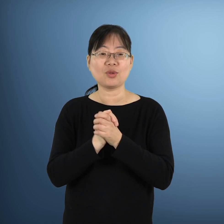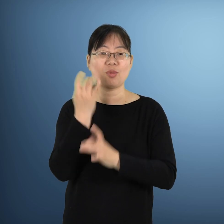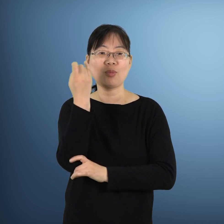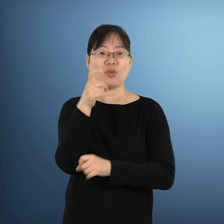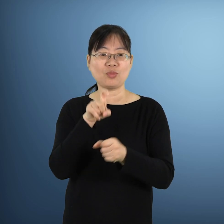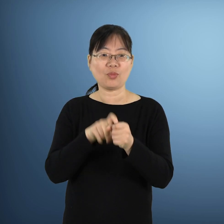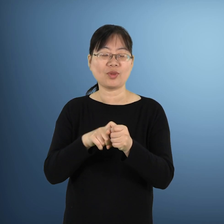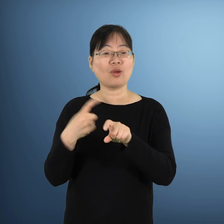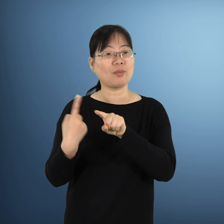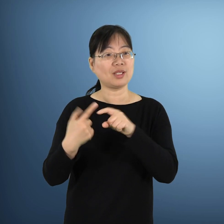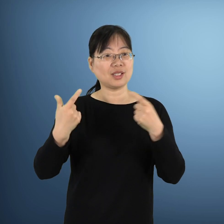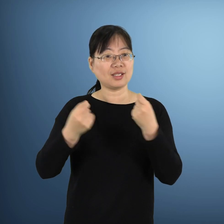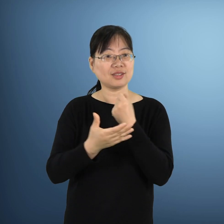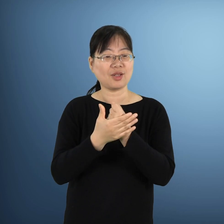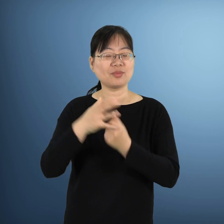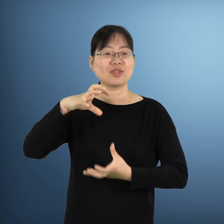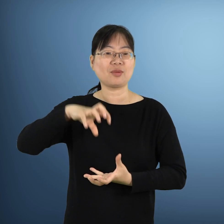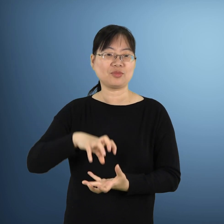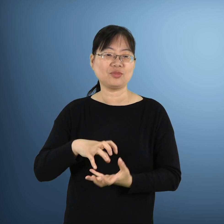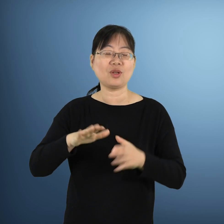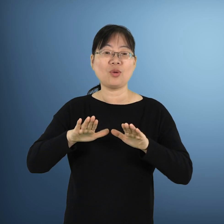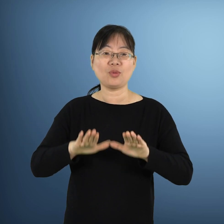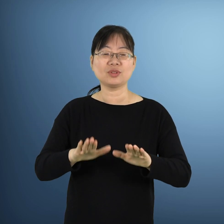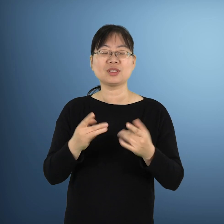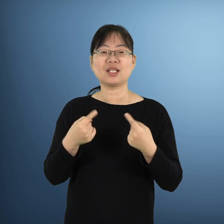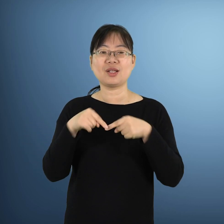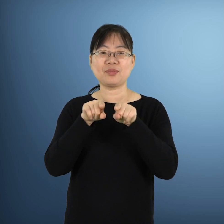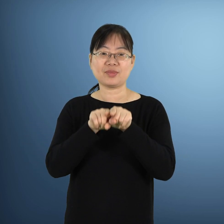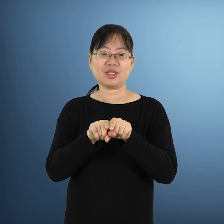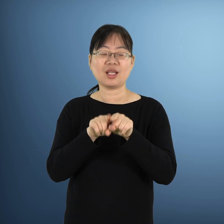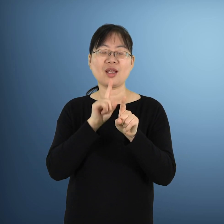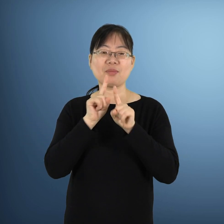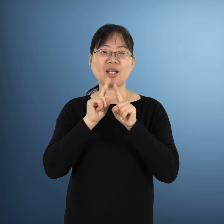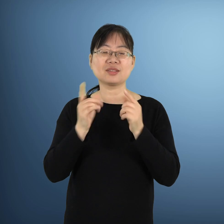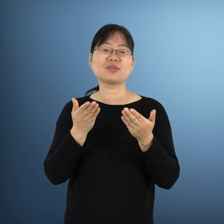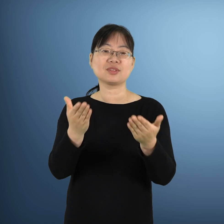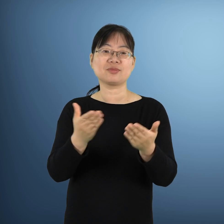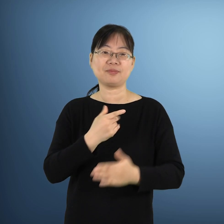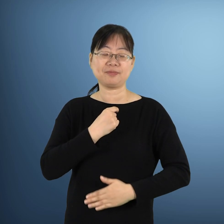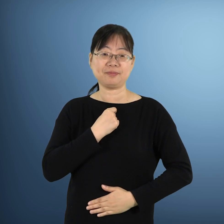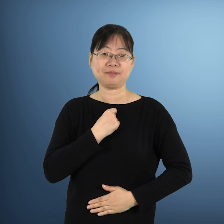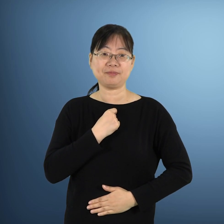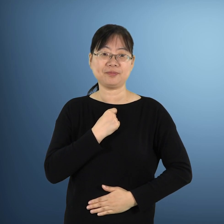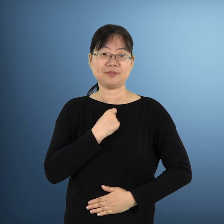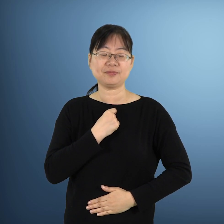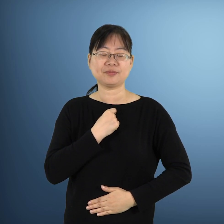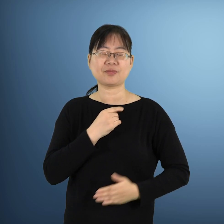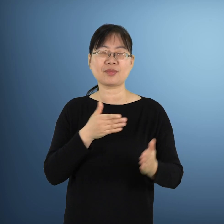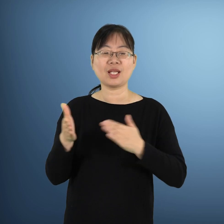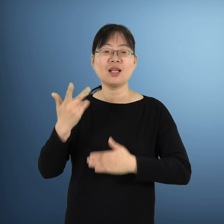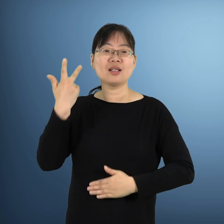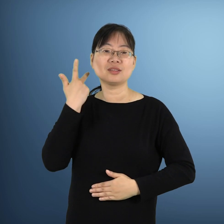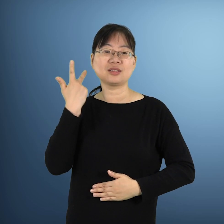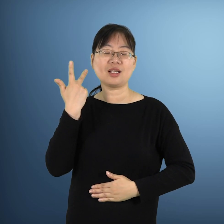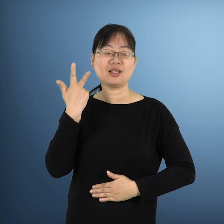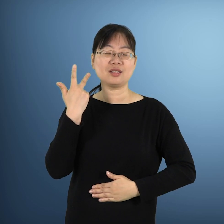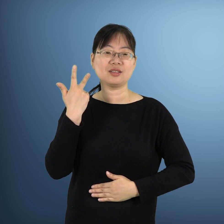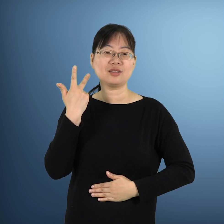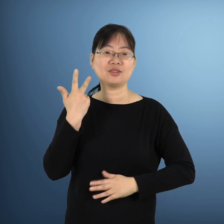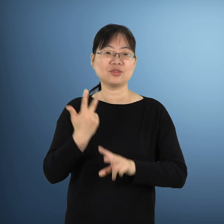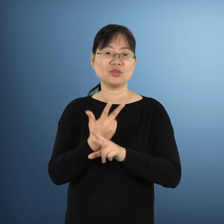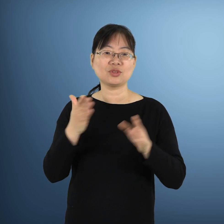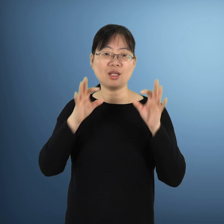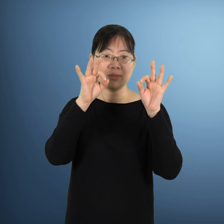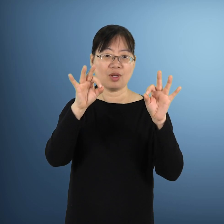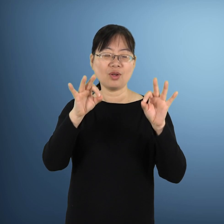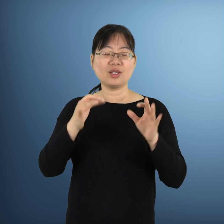본질은 같기 때문에 이것은 묶어서 오늘 함께 말씀을 드릴 거예요. 자, 그런데 지난주